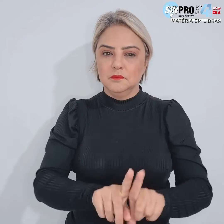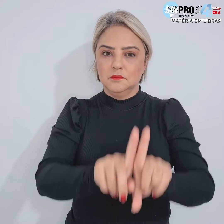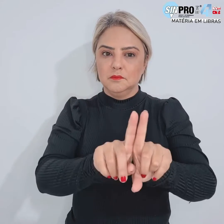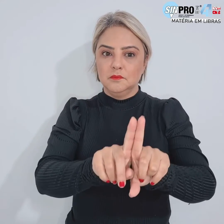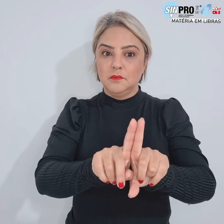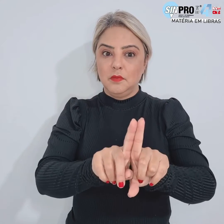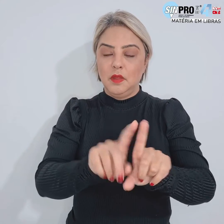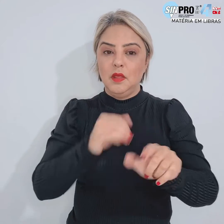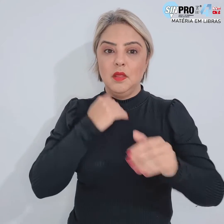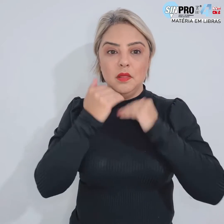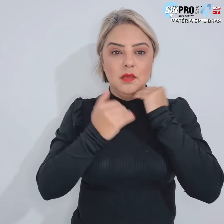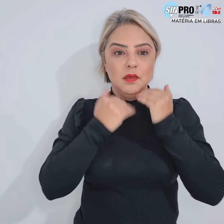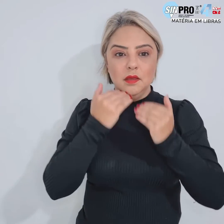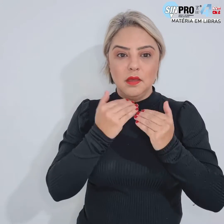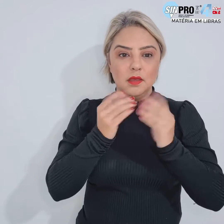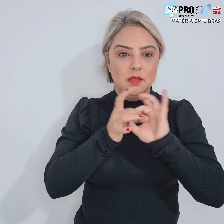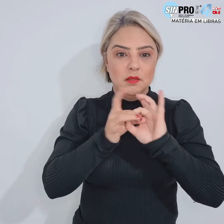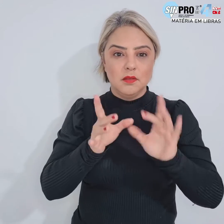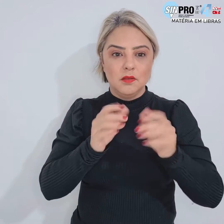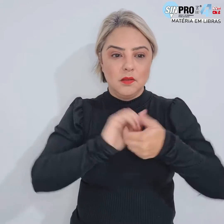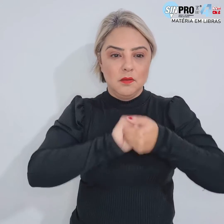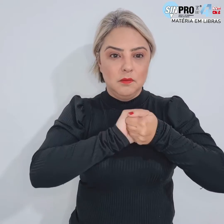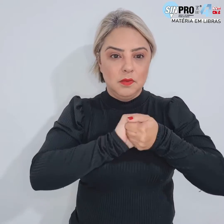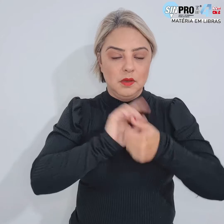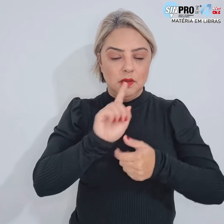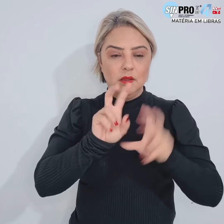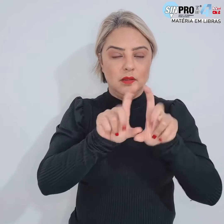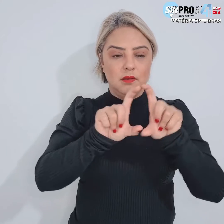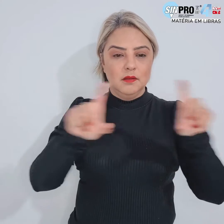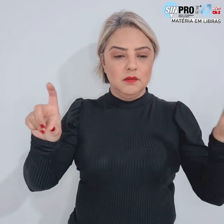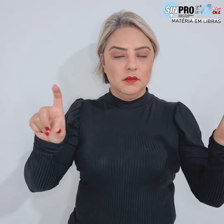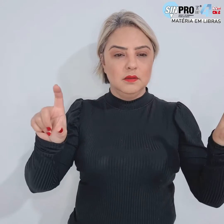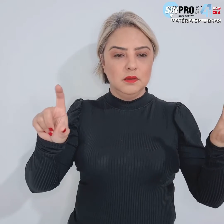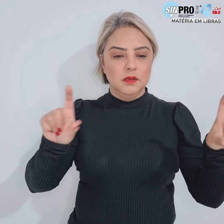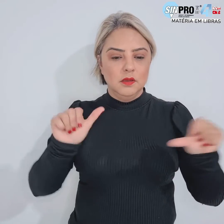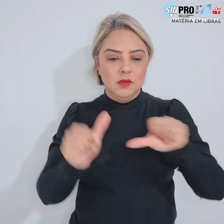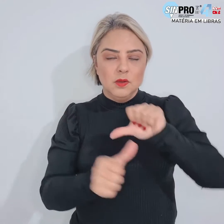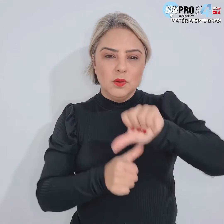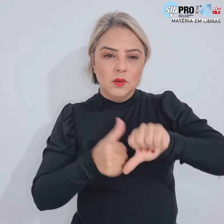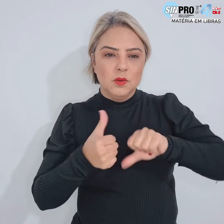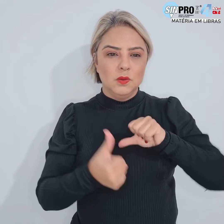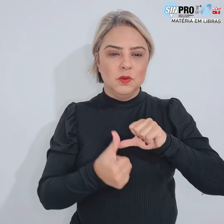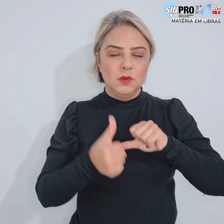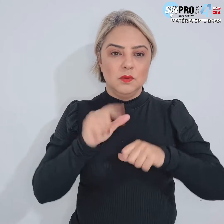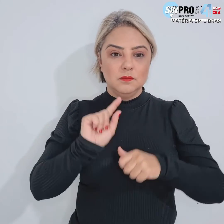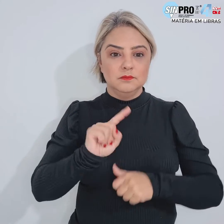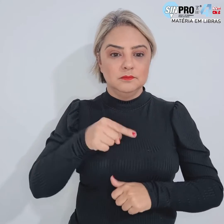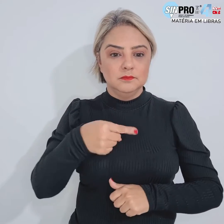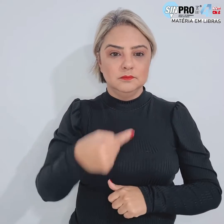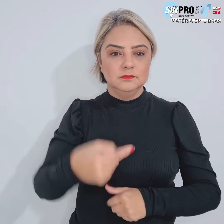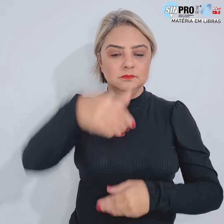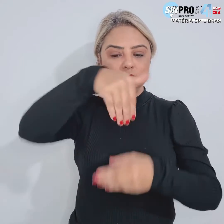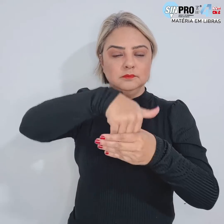Ninguém solta a mão de ninguém. Essa frase se tornou um viral após as eleições de